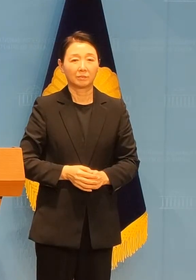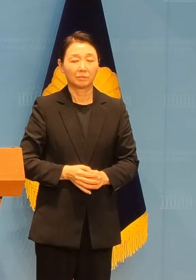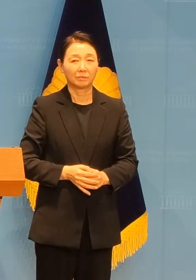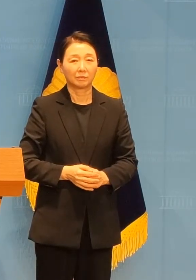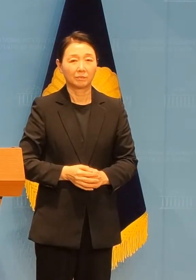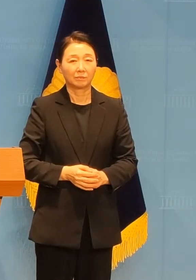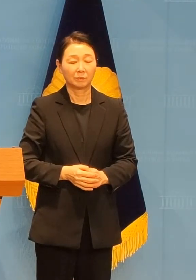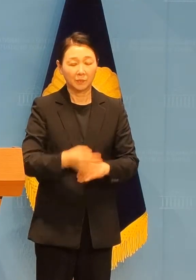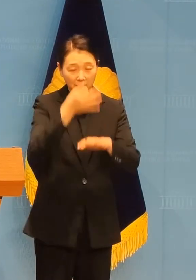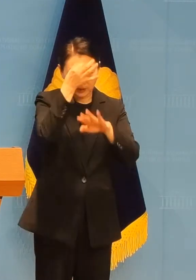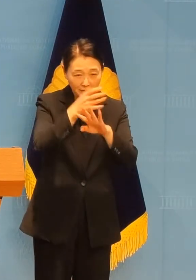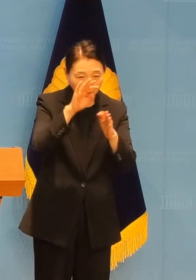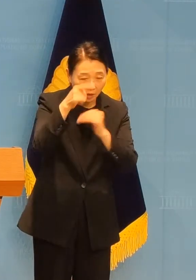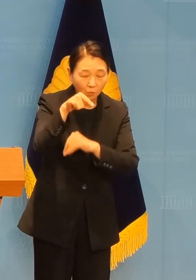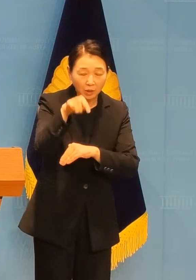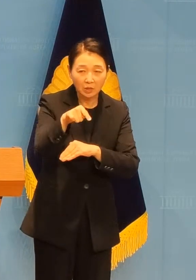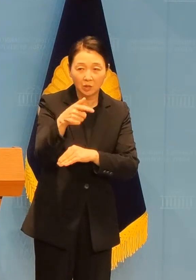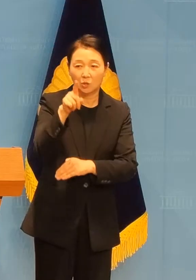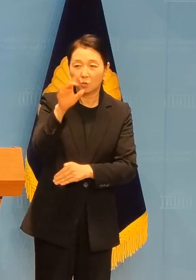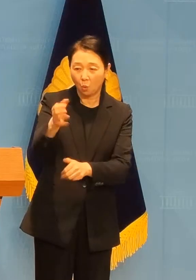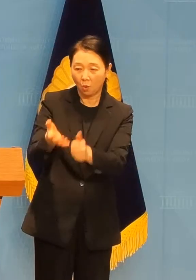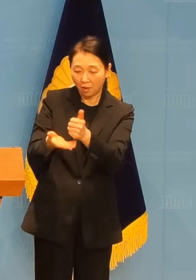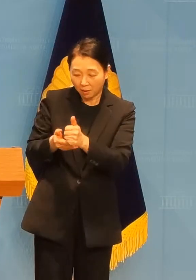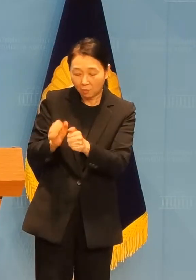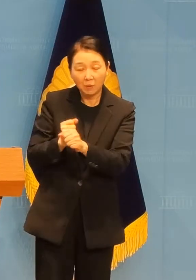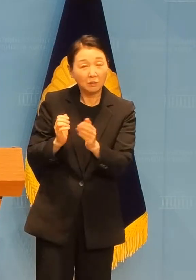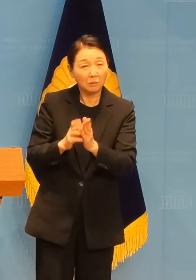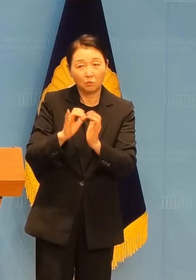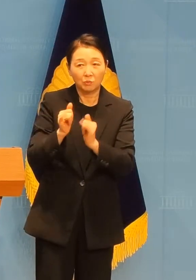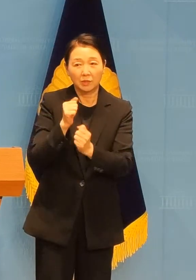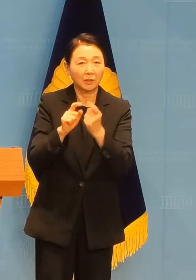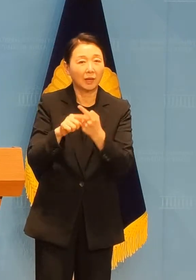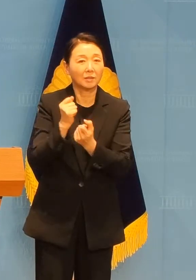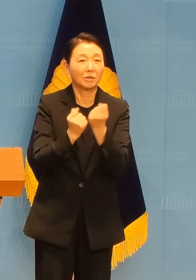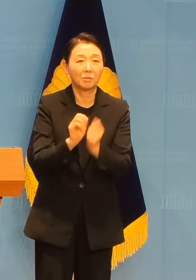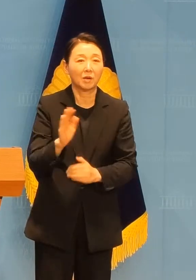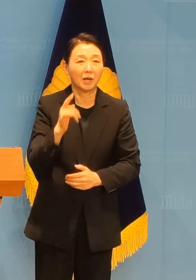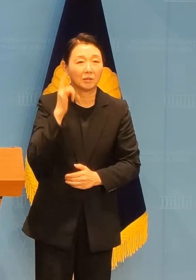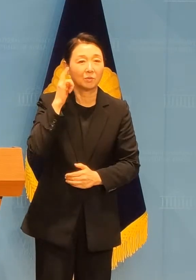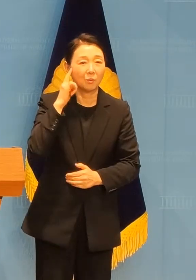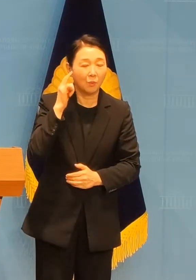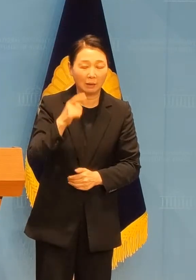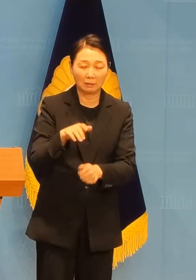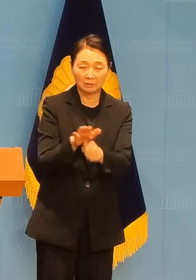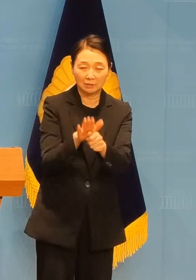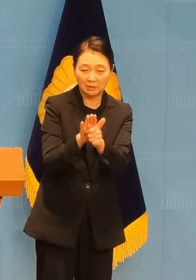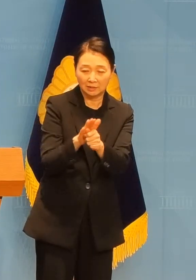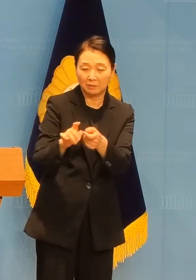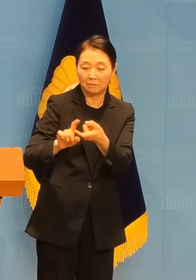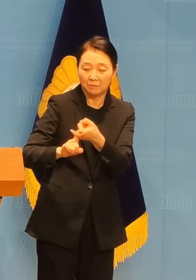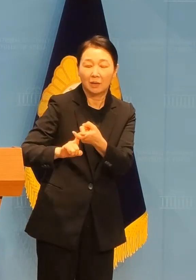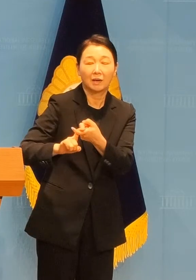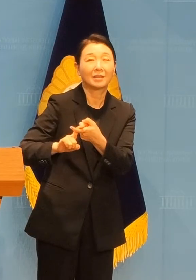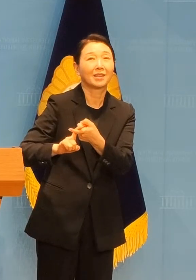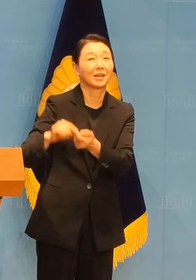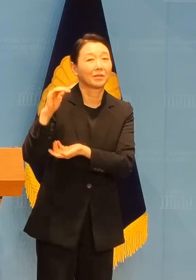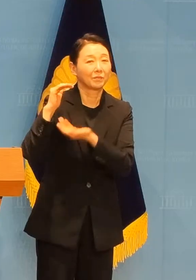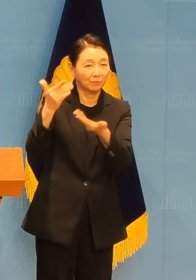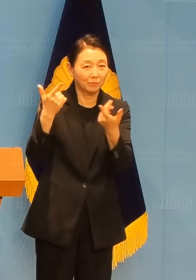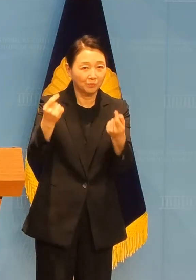사과 직후에 이어진 이 행보는 국민을 향한 설명이 아니라 극단적 지지층을 향한 메시지에